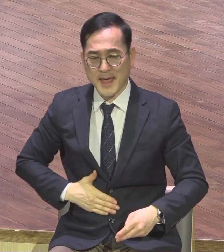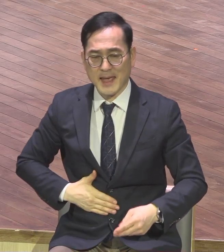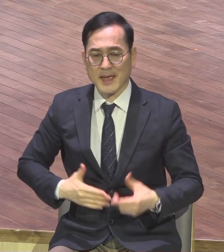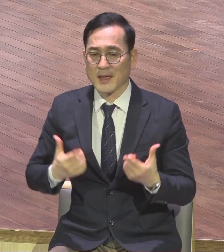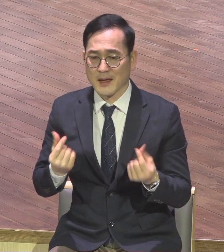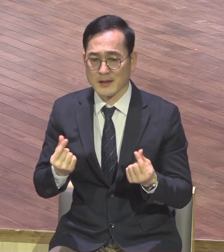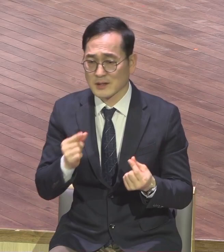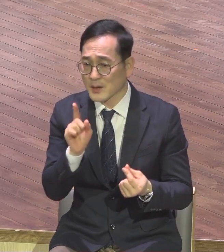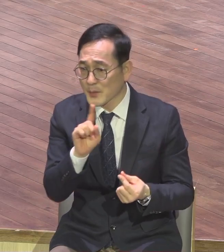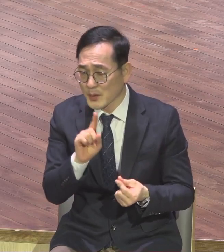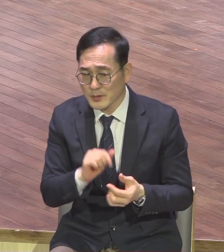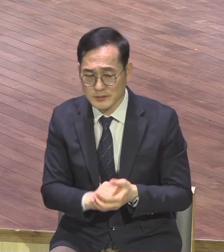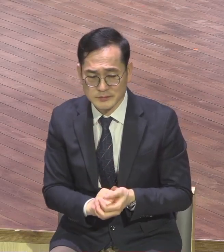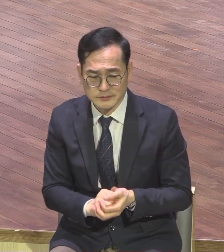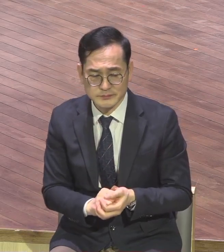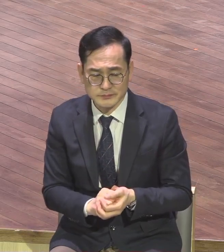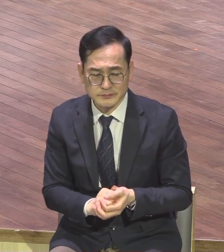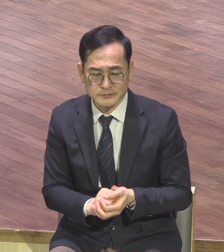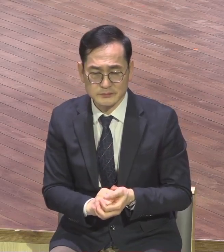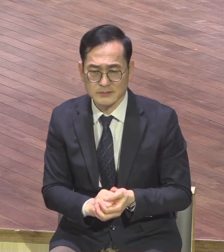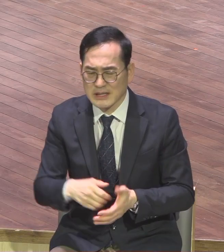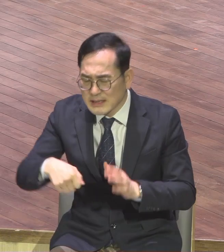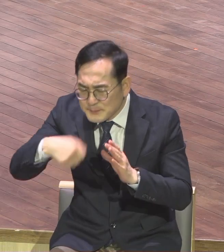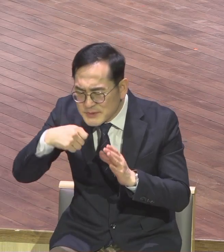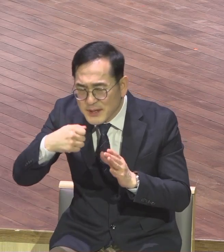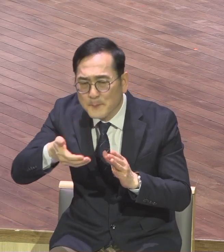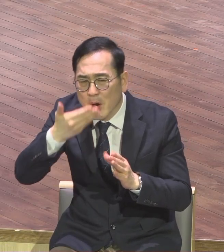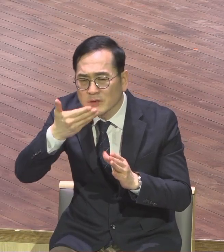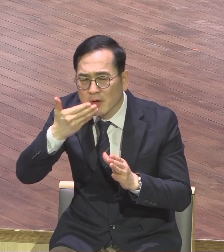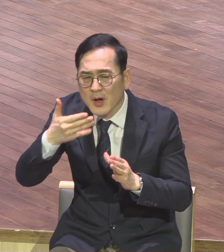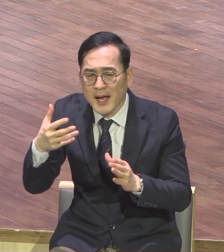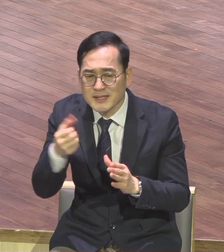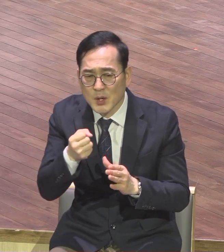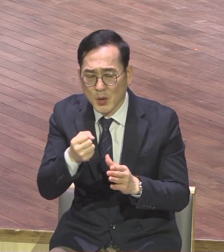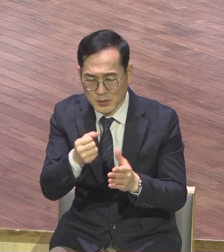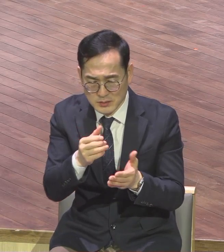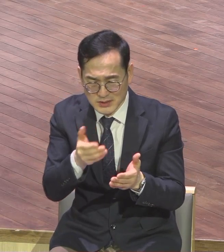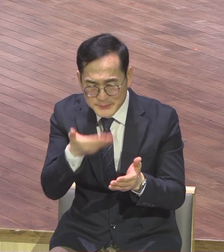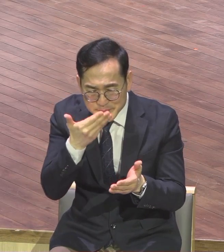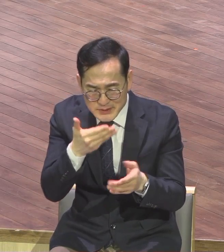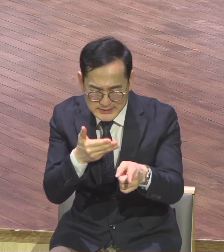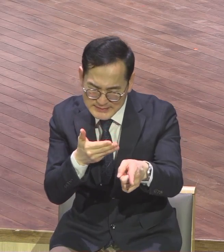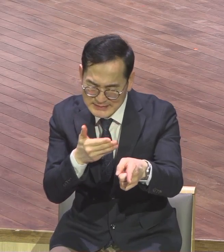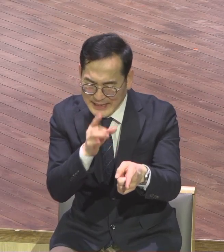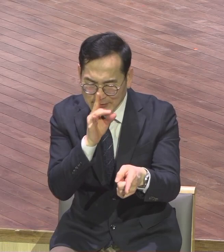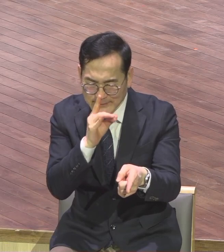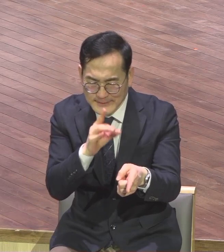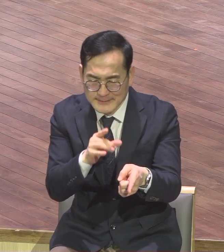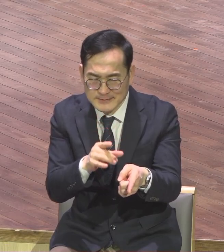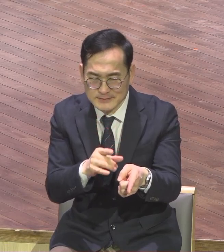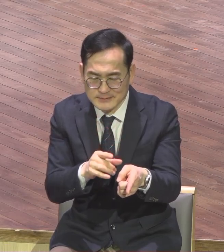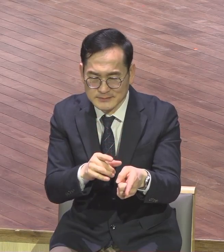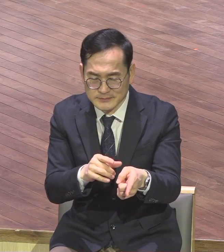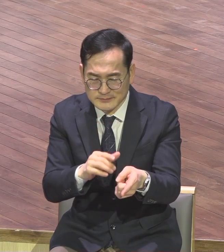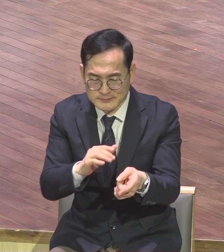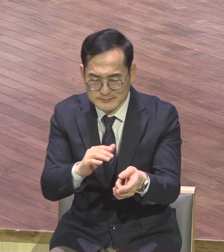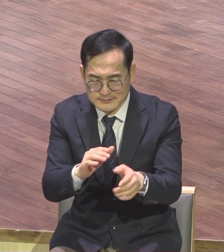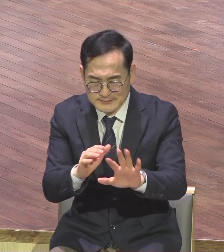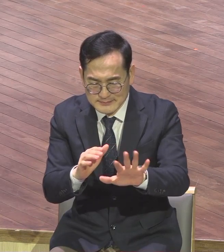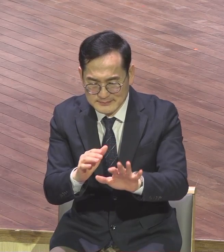율법주의자들이 정결의 법, 특별 음식 가지고 음식을 가려 먹는 것에 몰두했습니다. 음식 가려 먹는